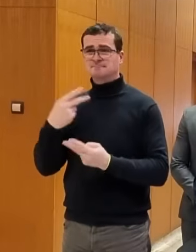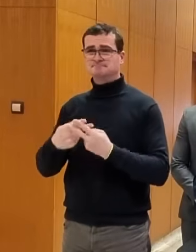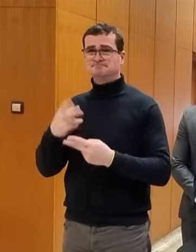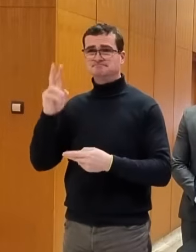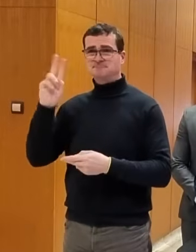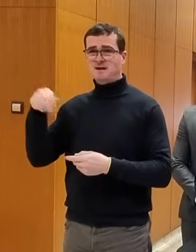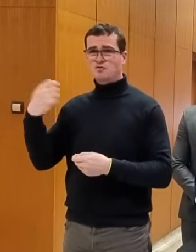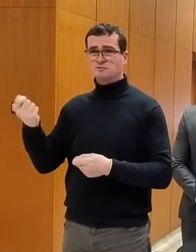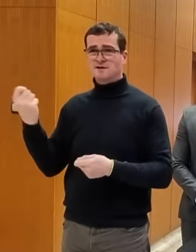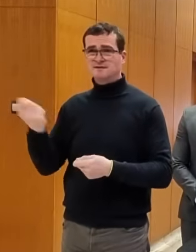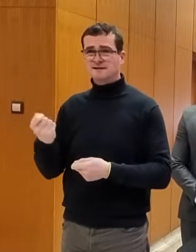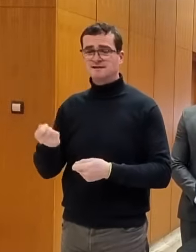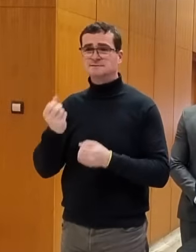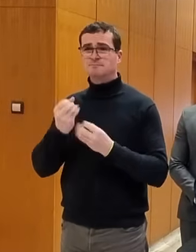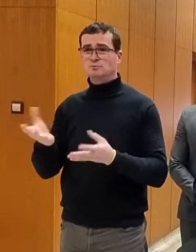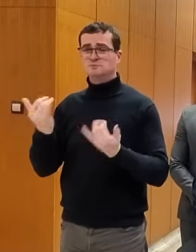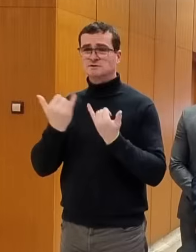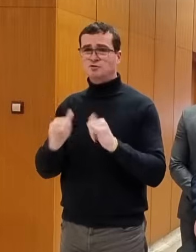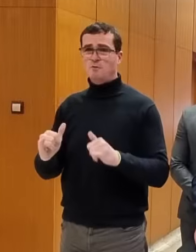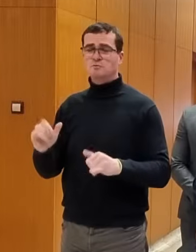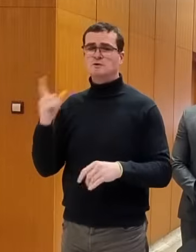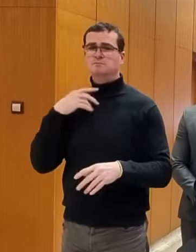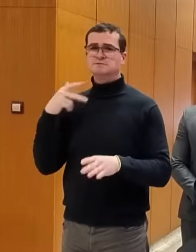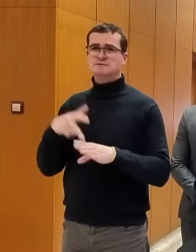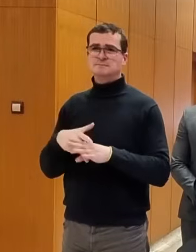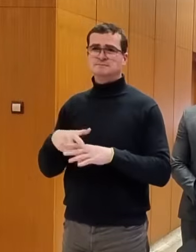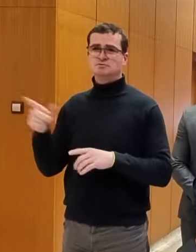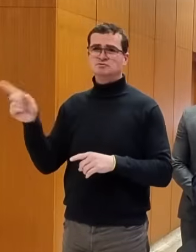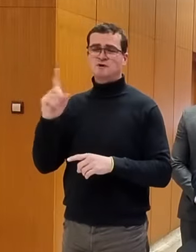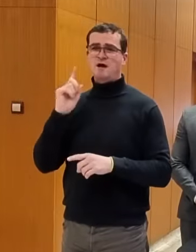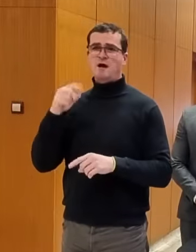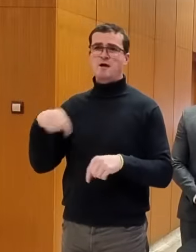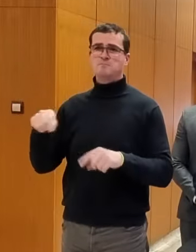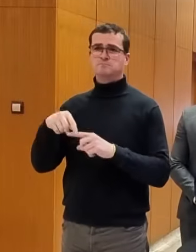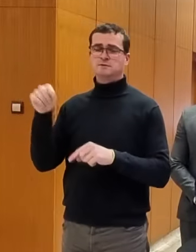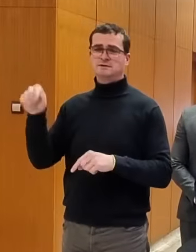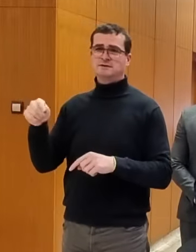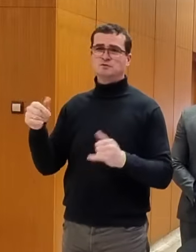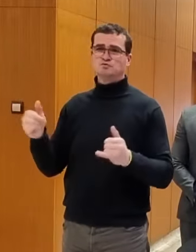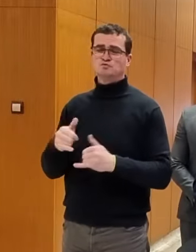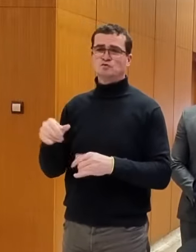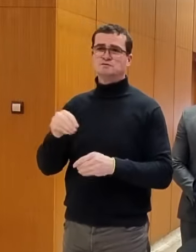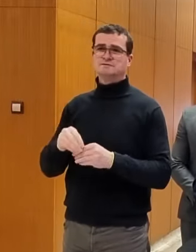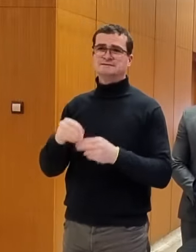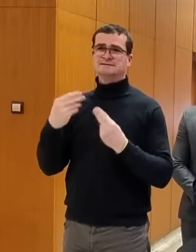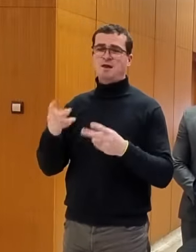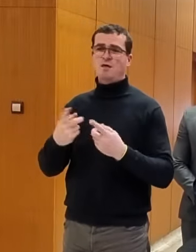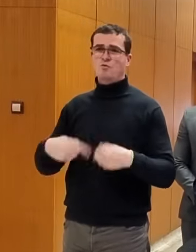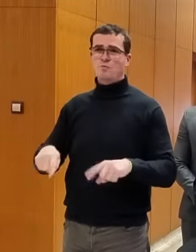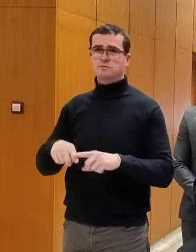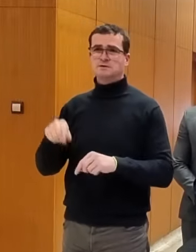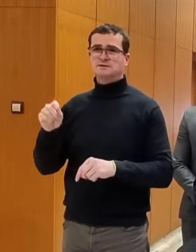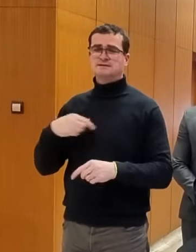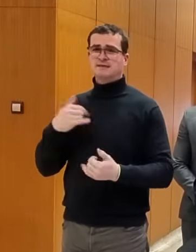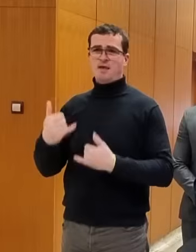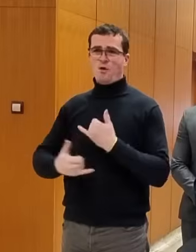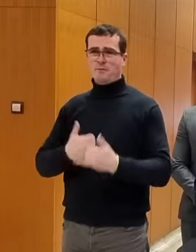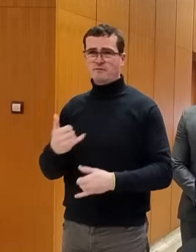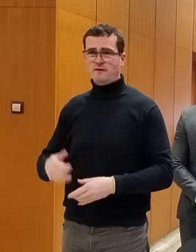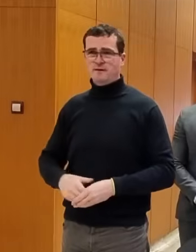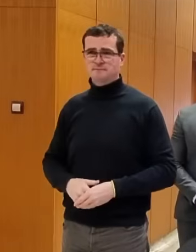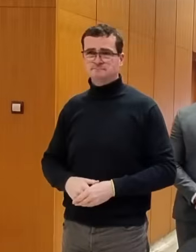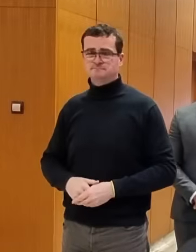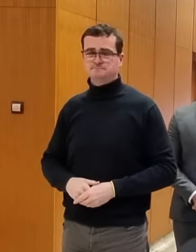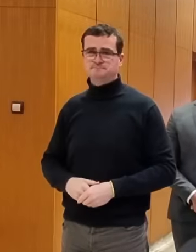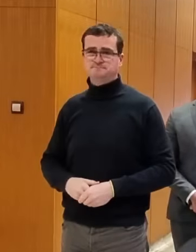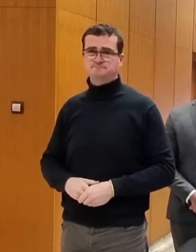slobody, prepustený na slobodu, aby bolo zabezpečené, aby sa tie skutočnosti, ktoré sa stali v Dubnici, neopakovali. No